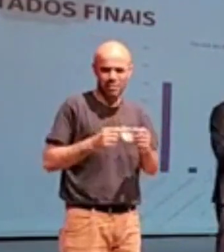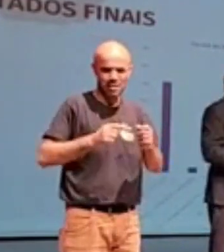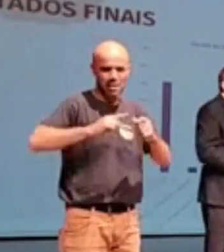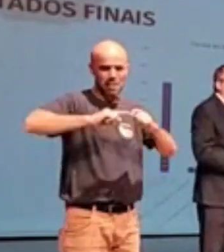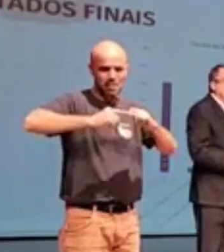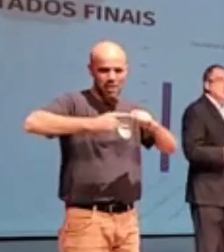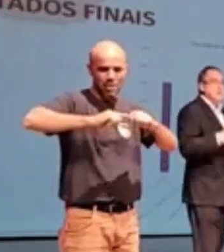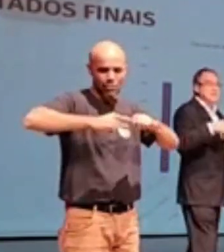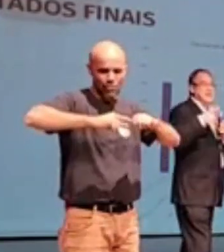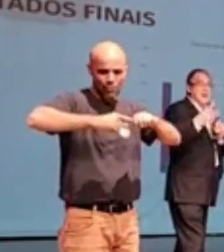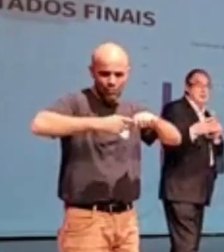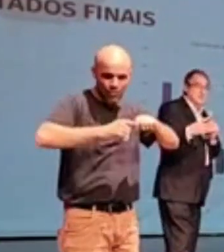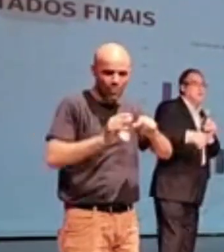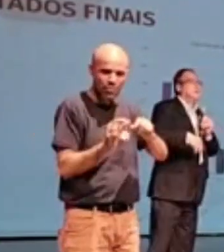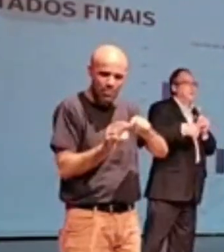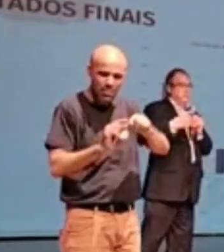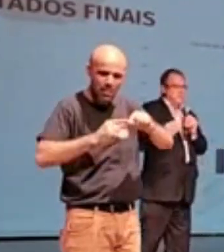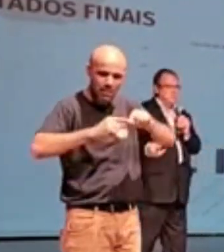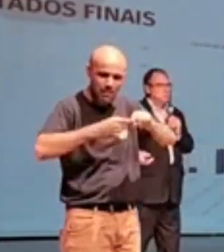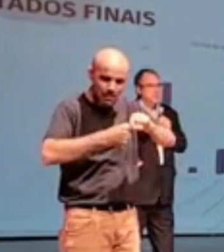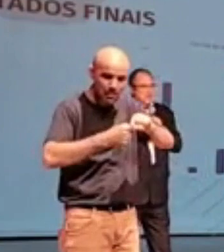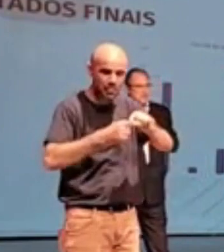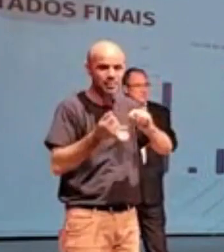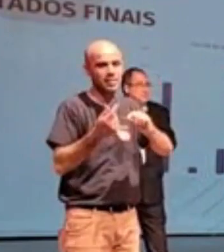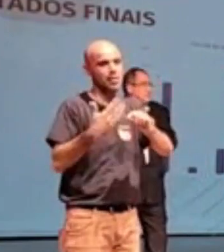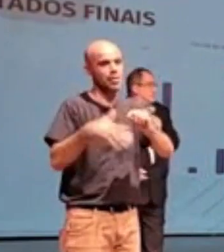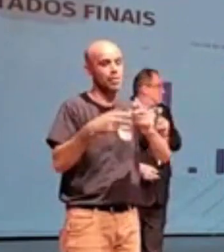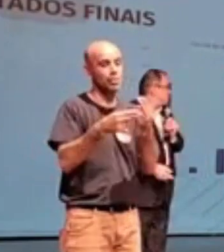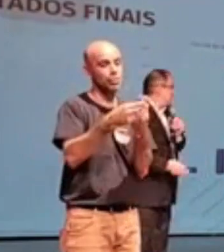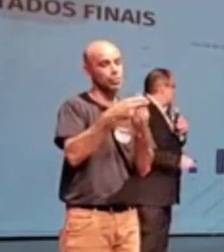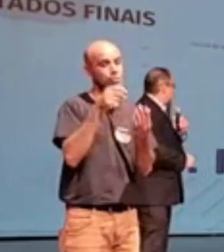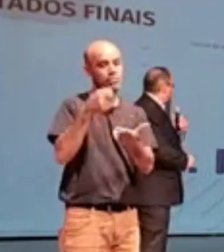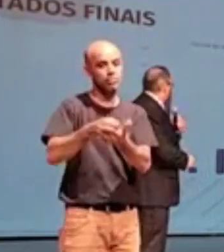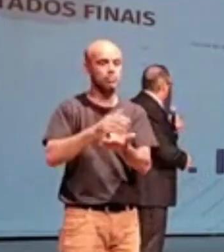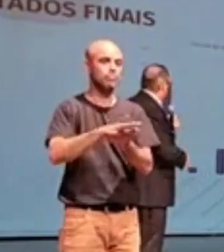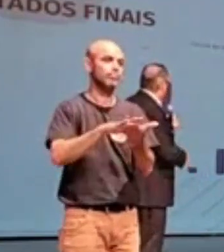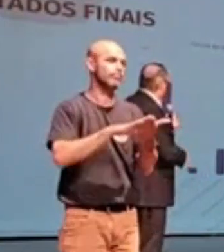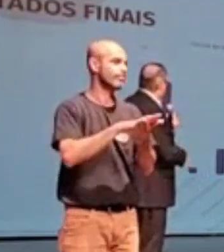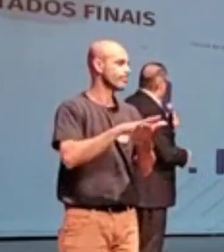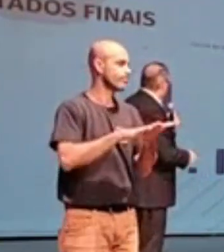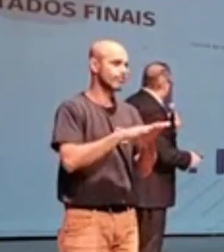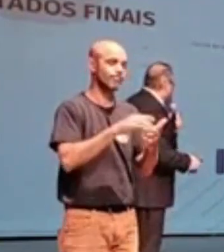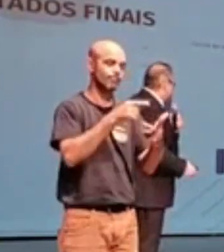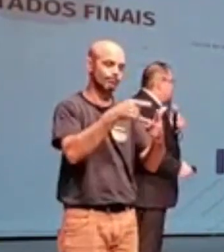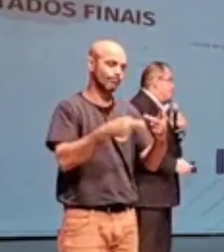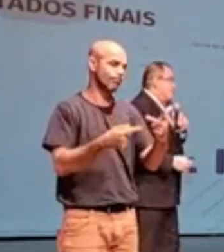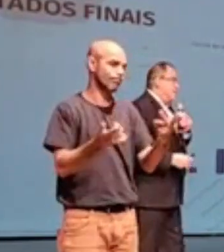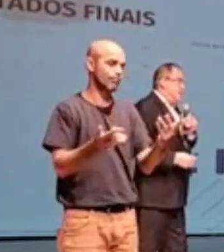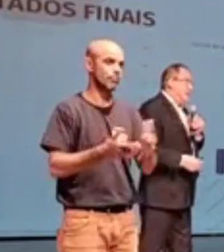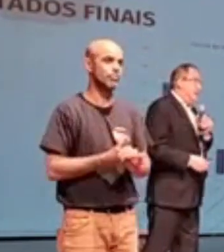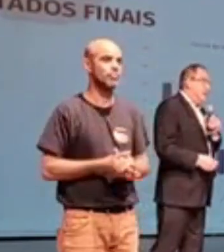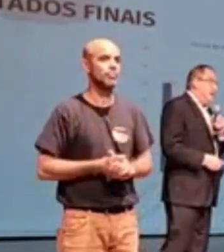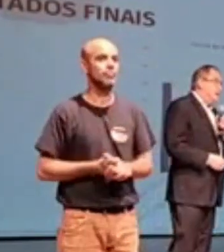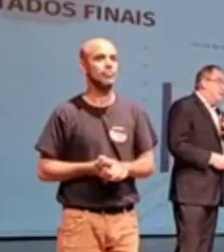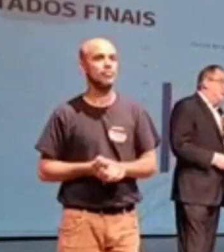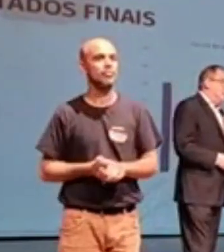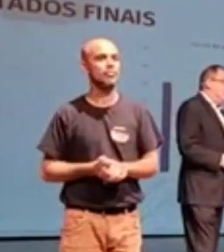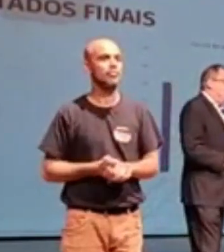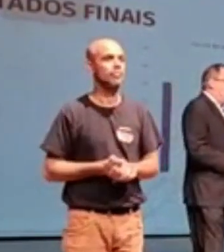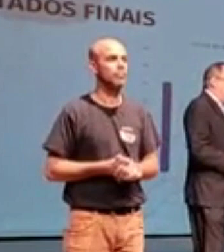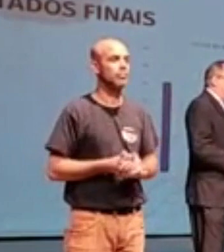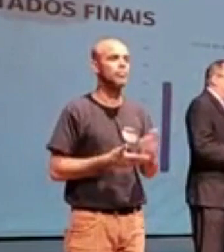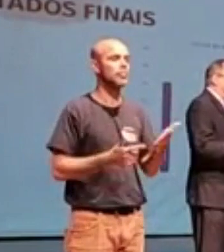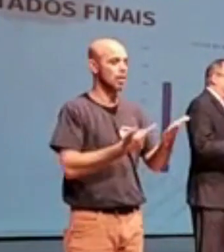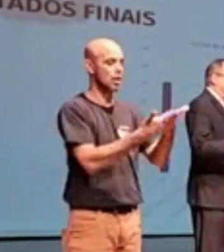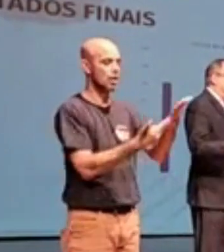menorzinhos, que também são mais caros e que também o SUS não arca. Então, essas são as questões, né? E a lista